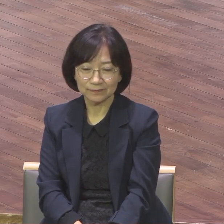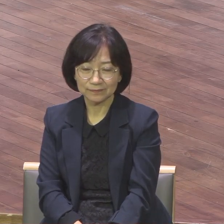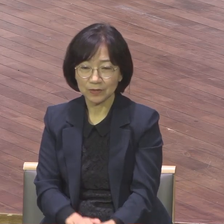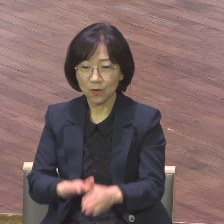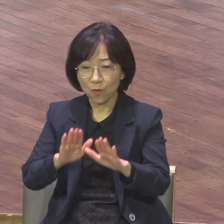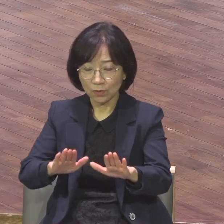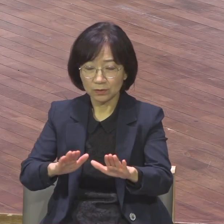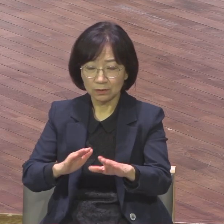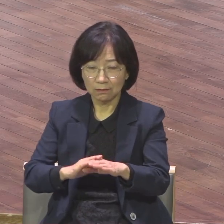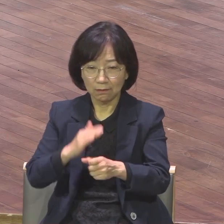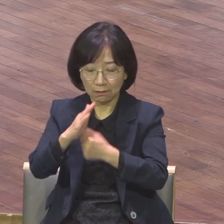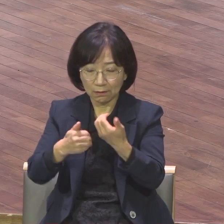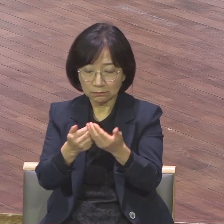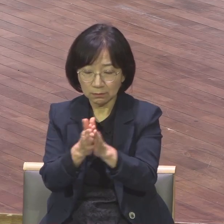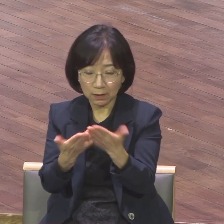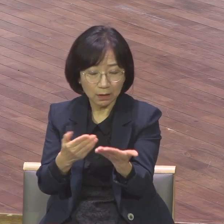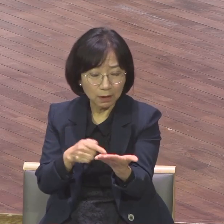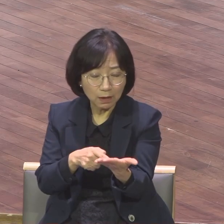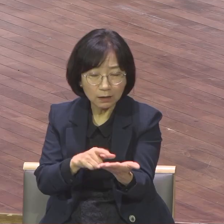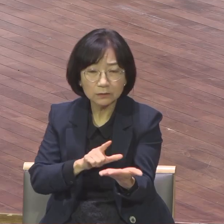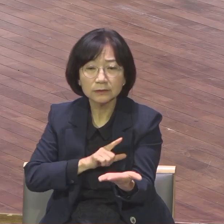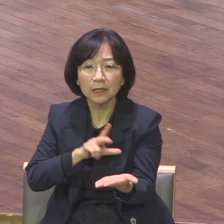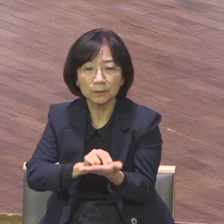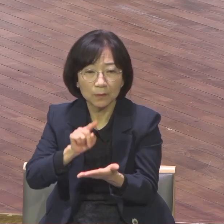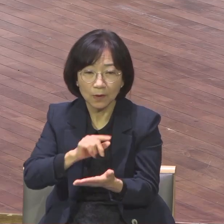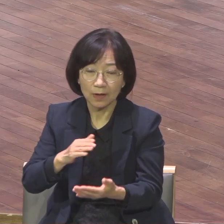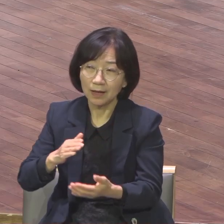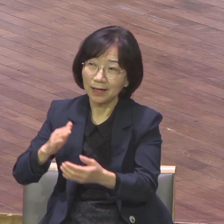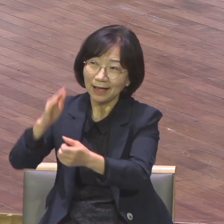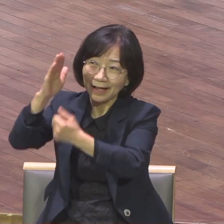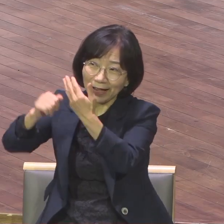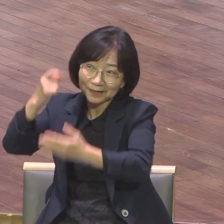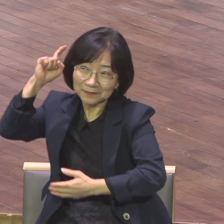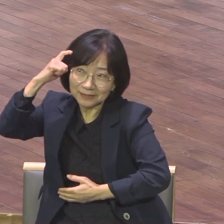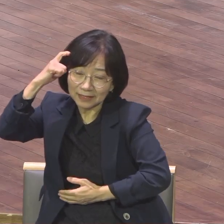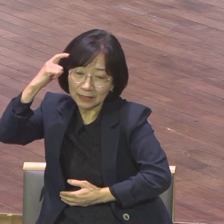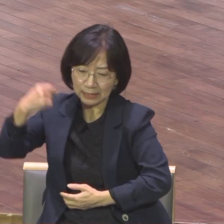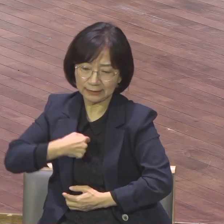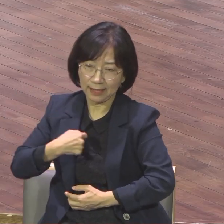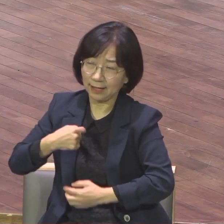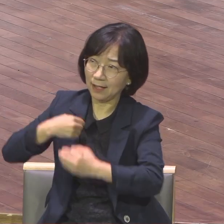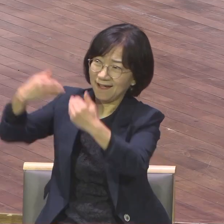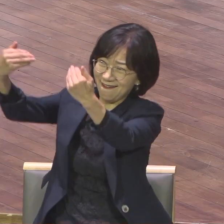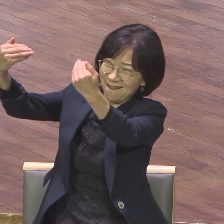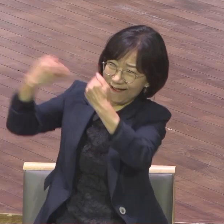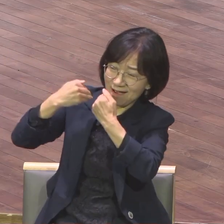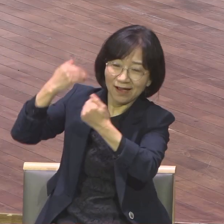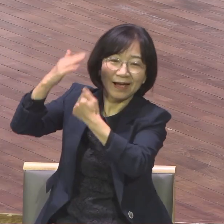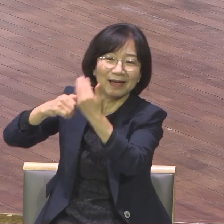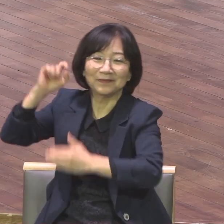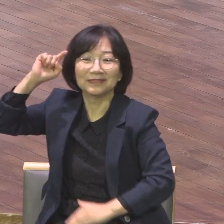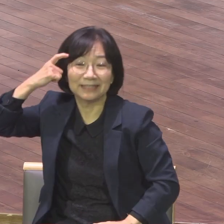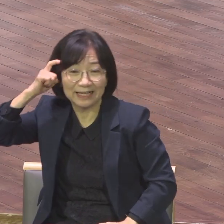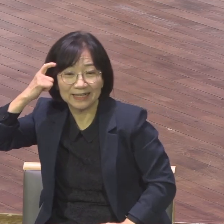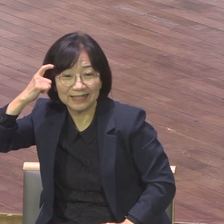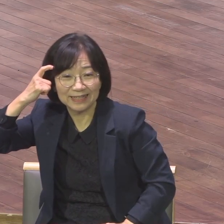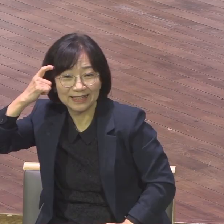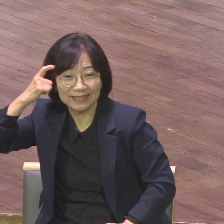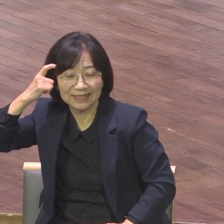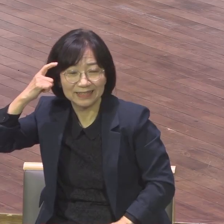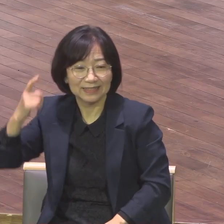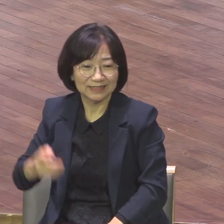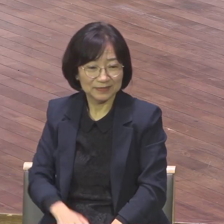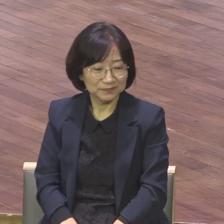제목이 뭡니까? 나를 향한 하나님의 생각을 해봅니다. 자, 나를